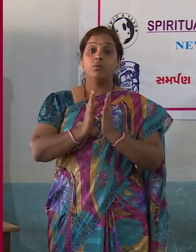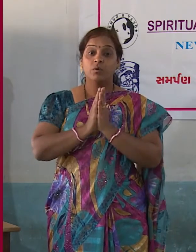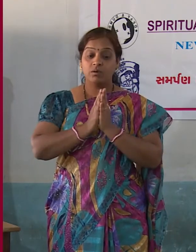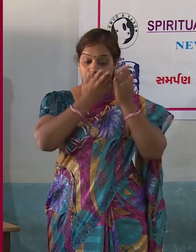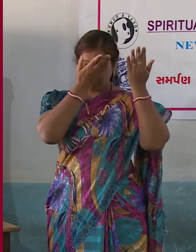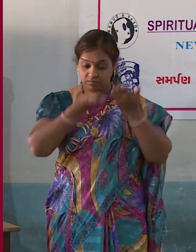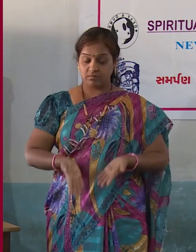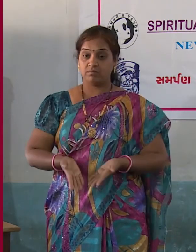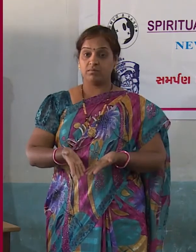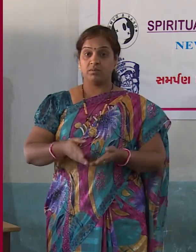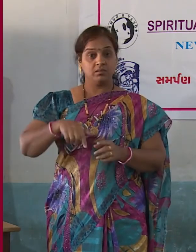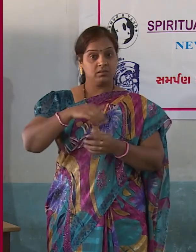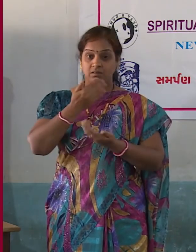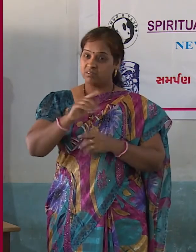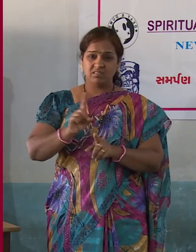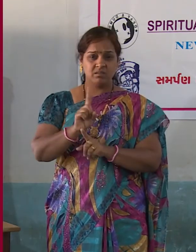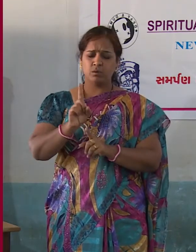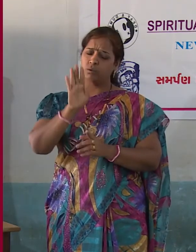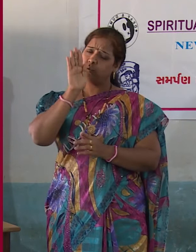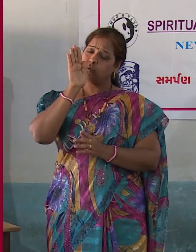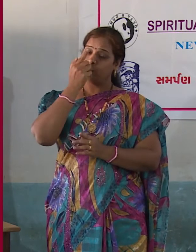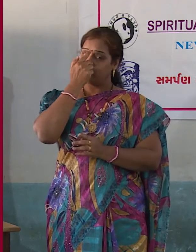वो जन्म मरण के चक्कर में नहीं आते हैं।